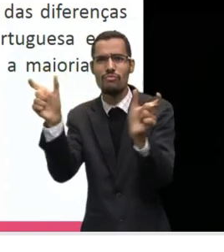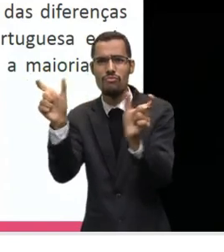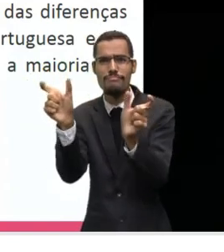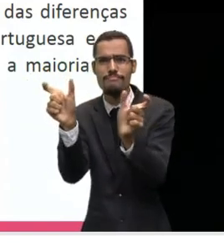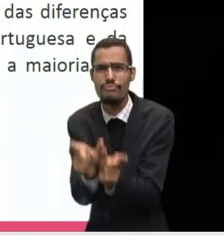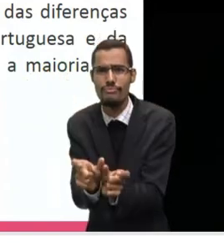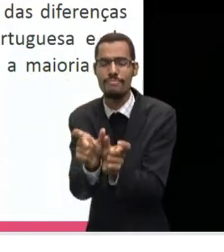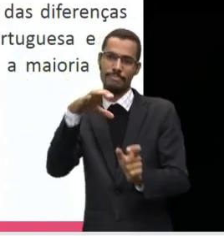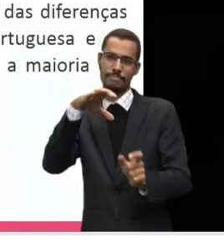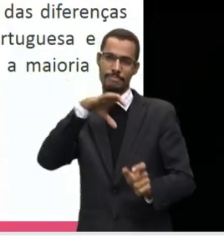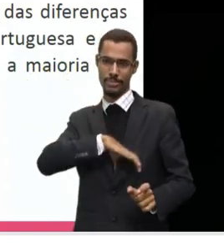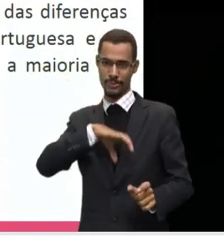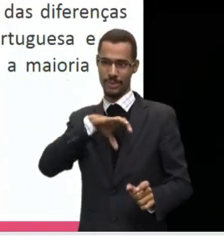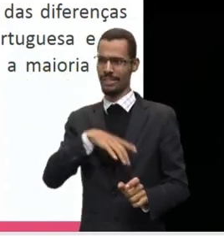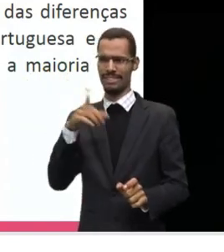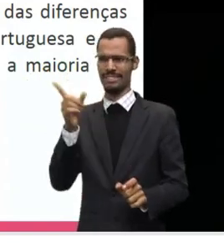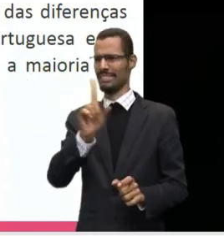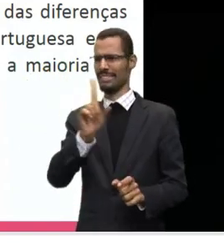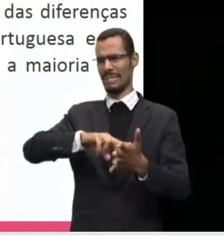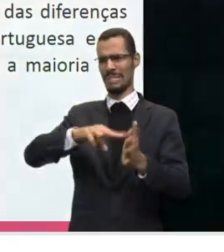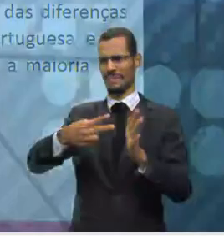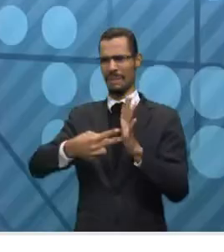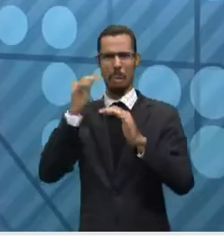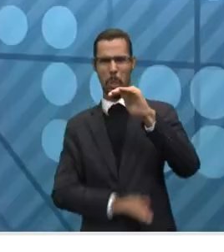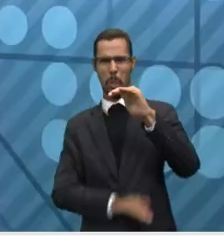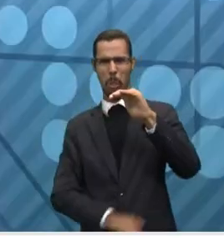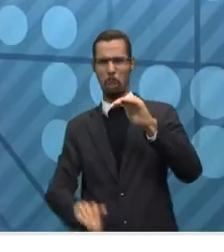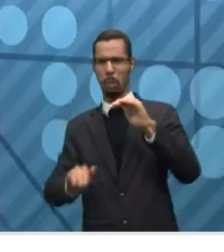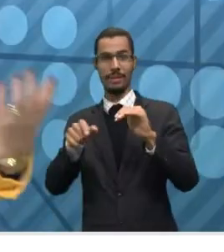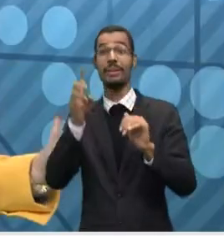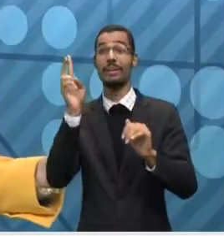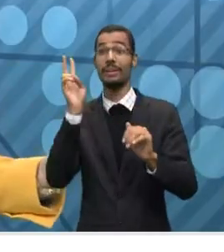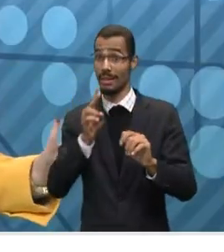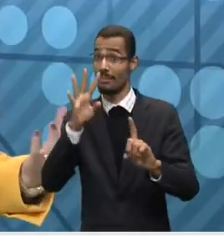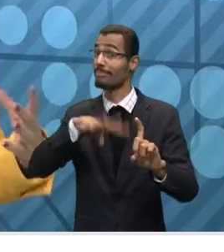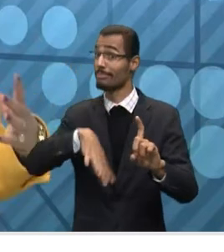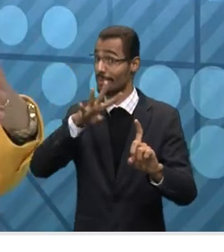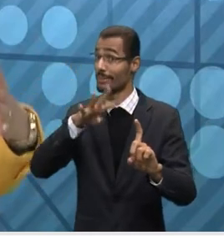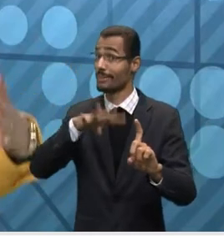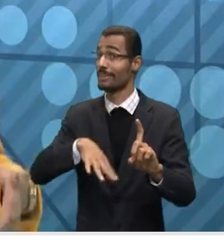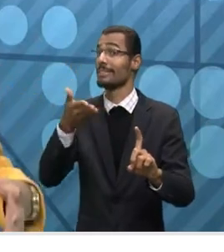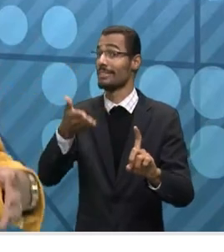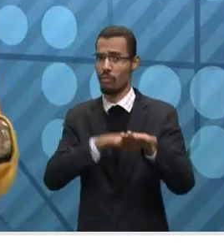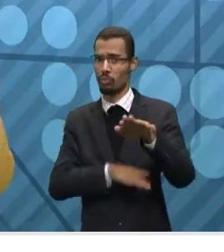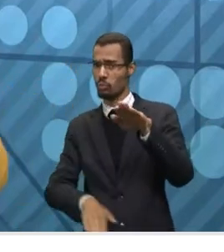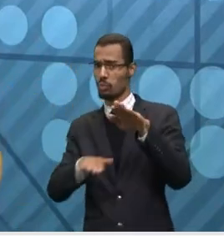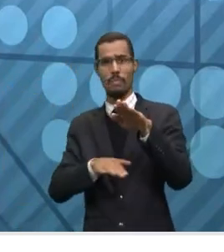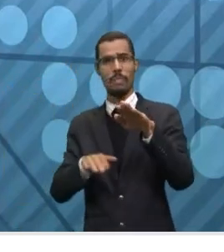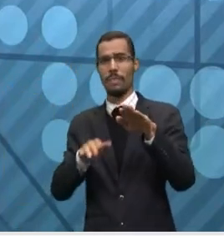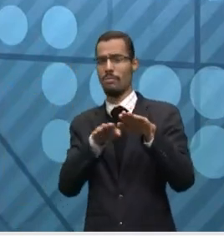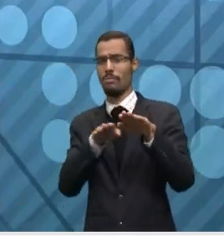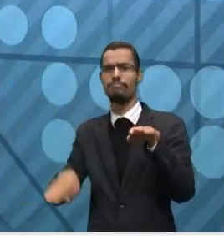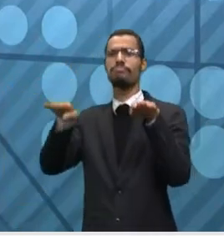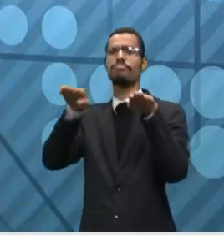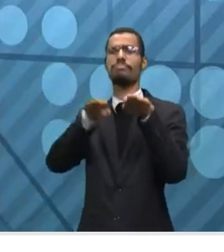quanto da língua portuguesa, mas isso não significa que ela é inferior, né? Lembram de um dos mitos? Não é inferioridade, nós estamos falando